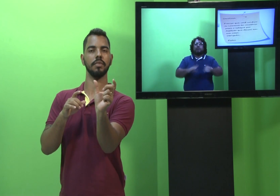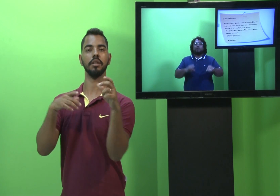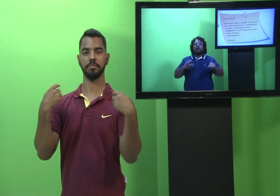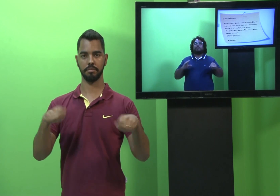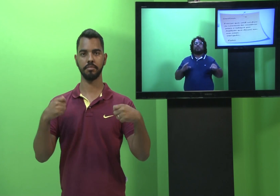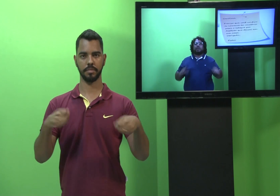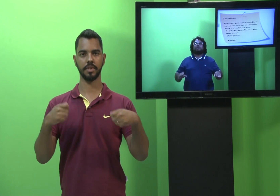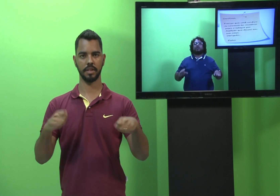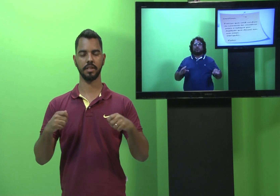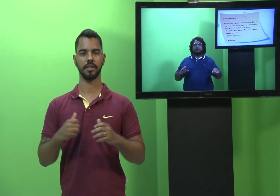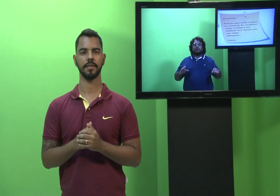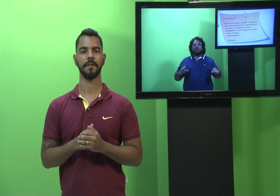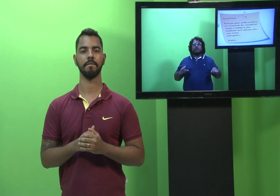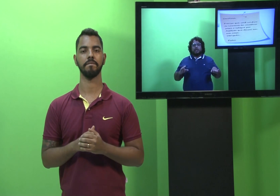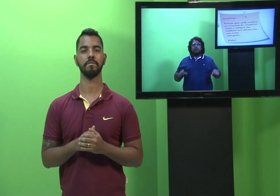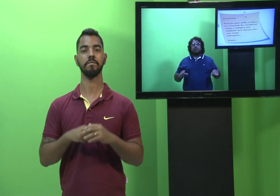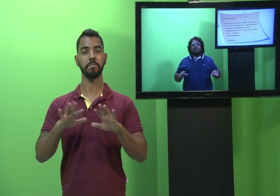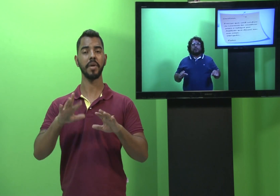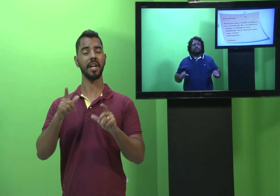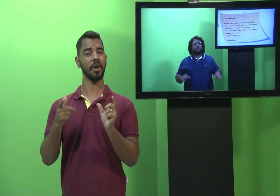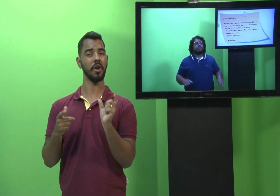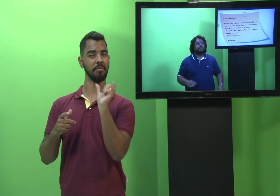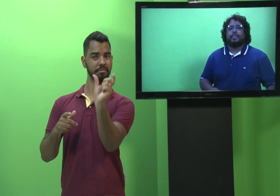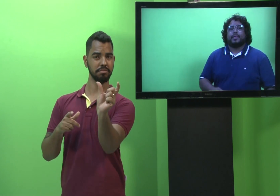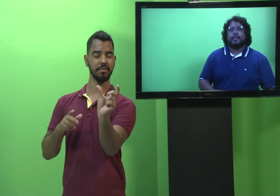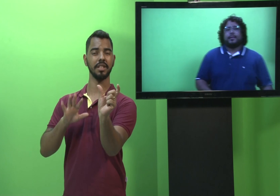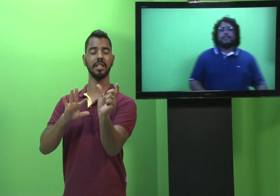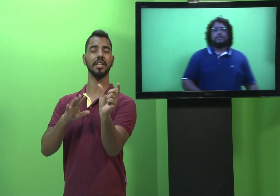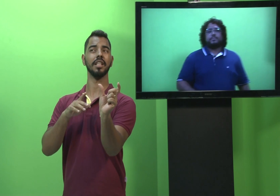termo correspondente à nossa língua mãe.